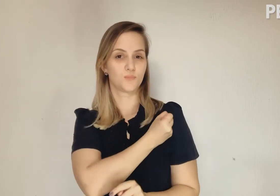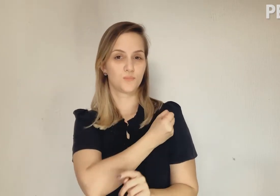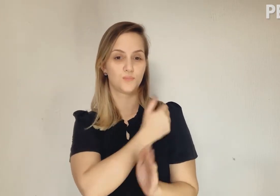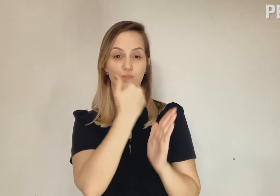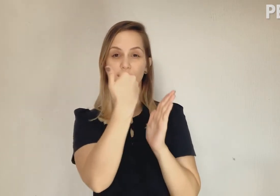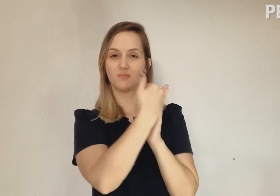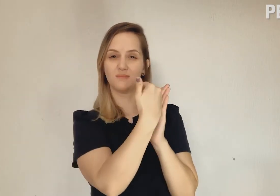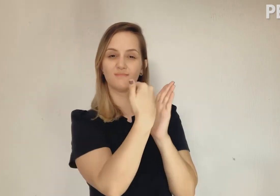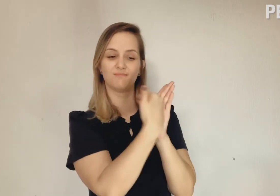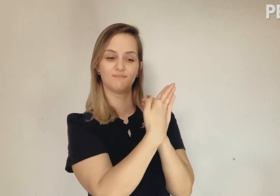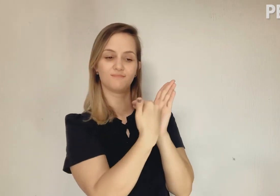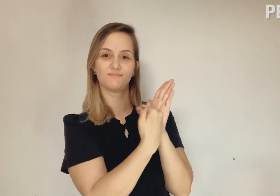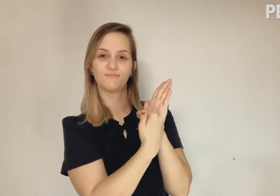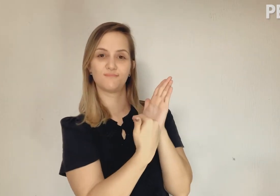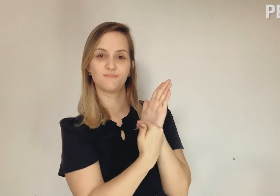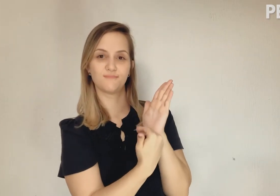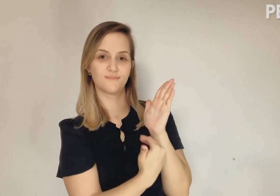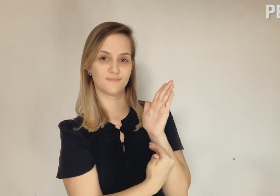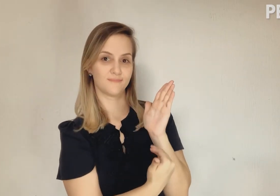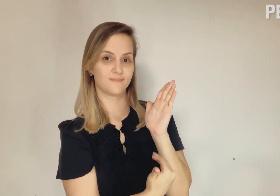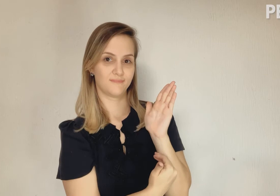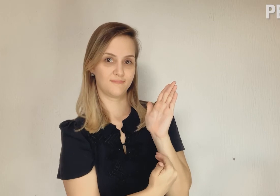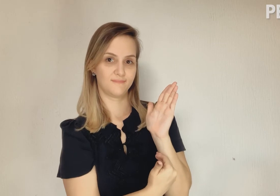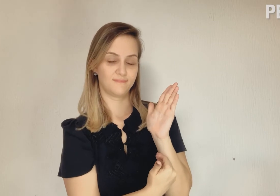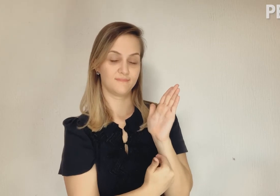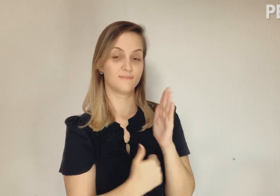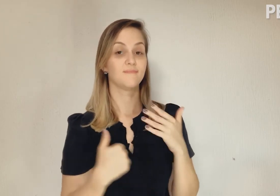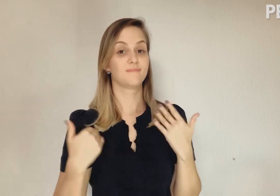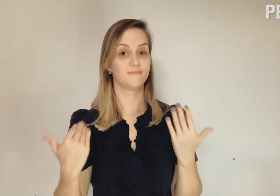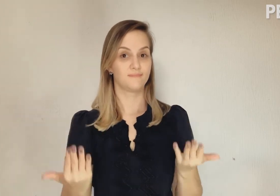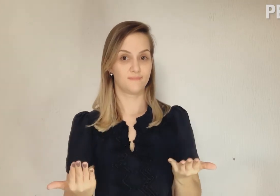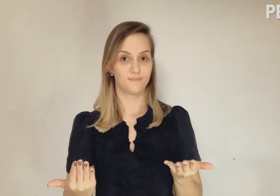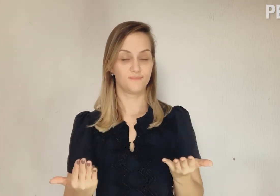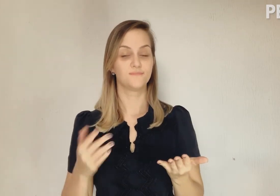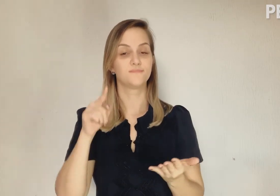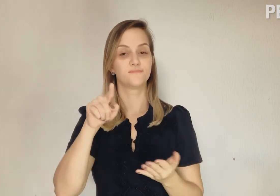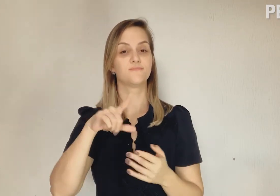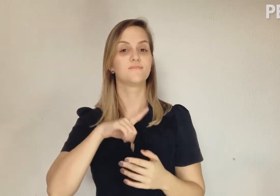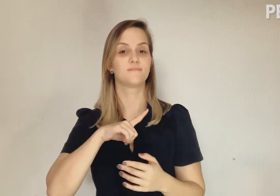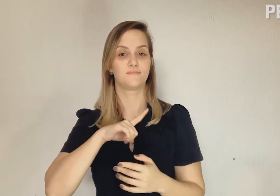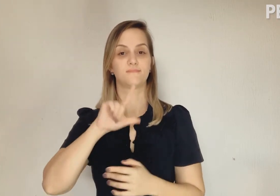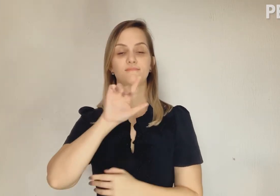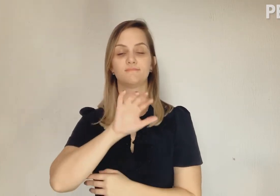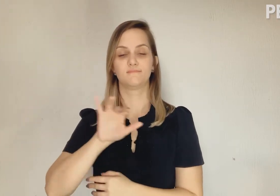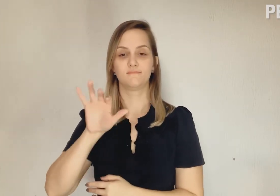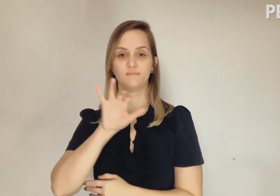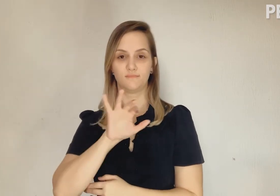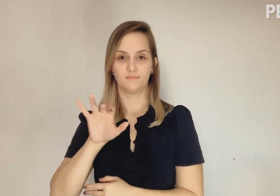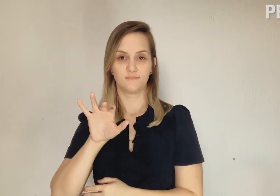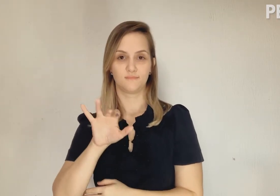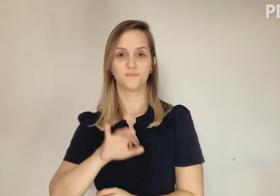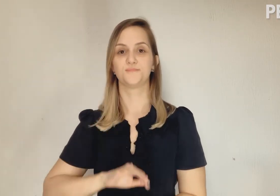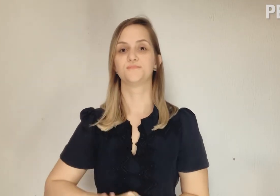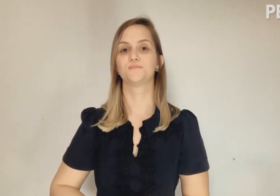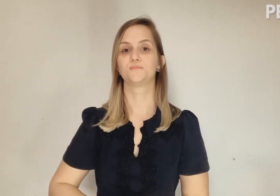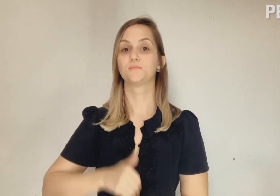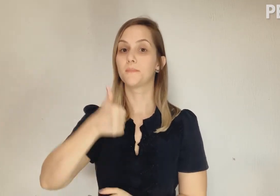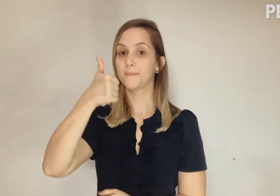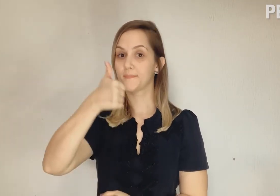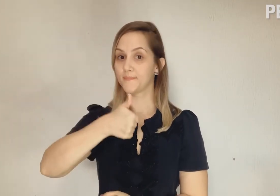mostrar apenas os números. Há também os números ordinais, que também são usados